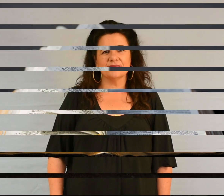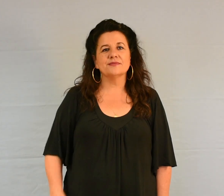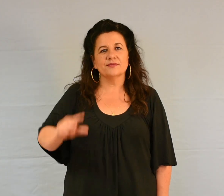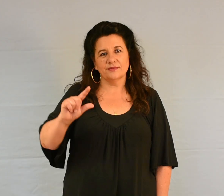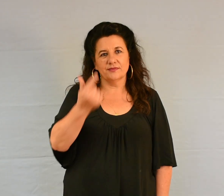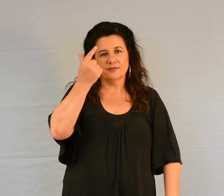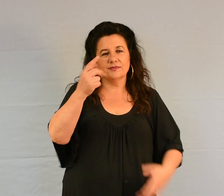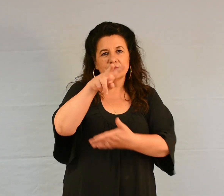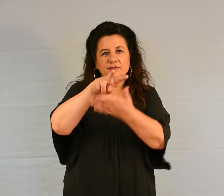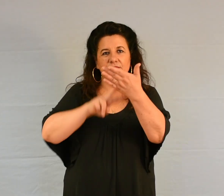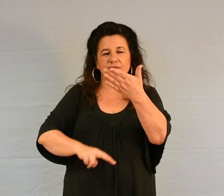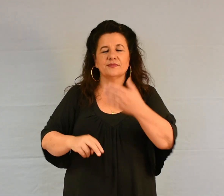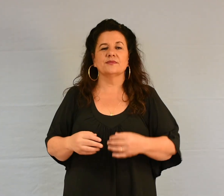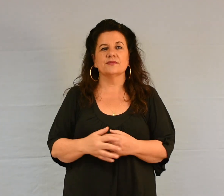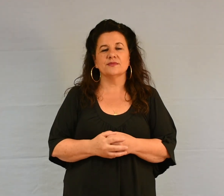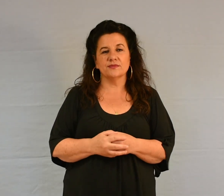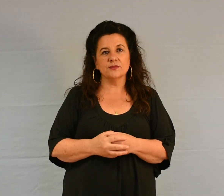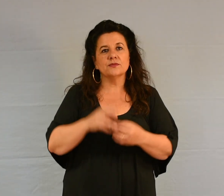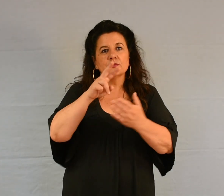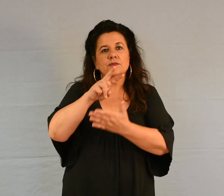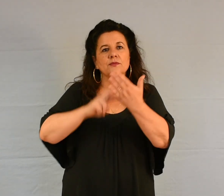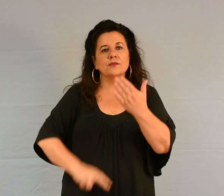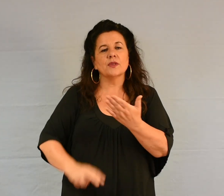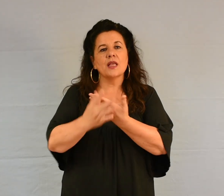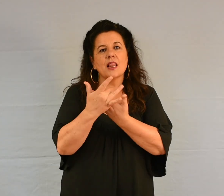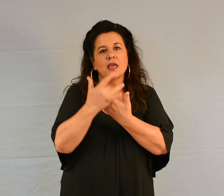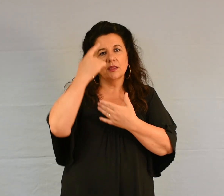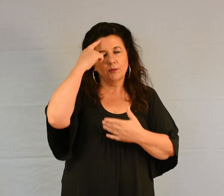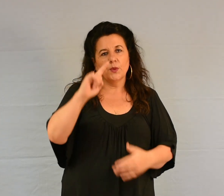Deuxième lecture. Lecture de la lettre aux Hébreux.